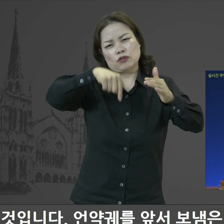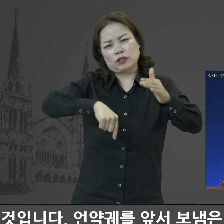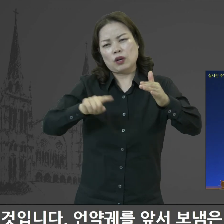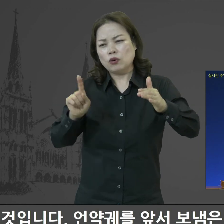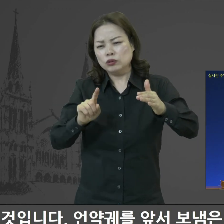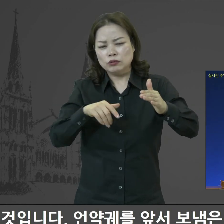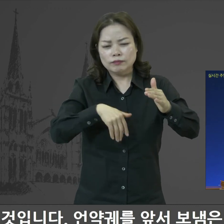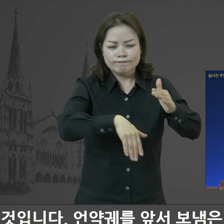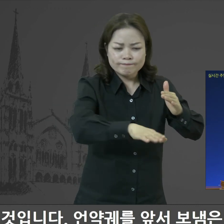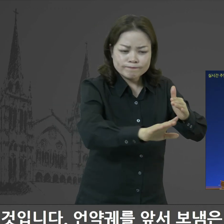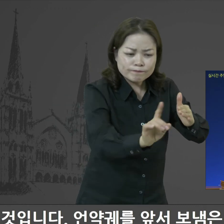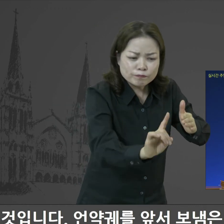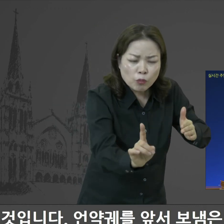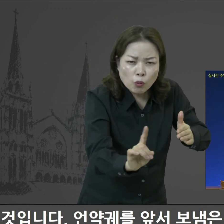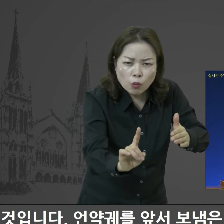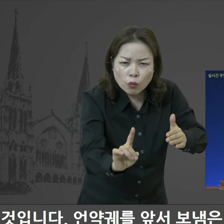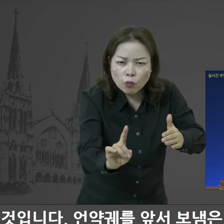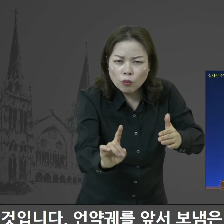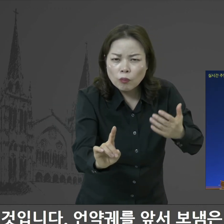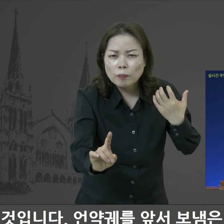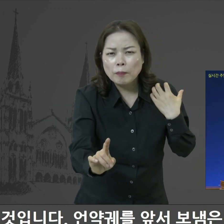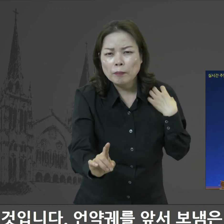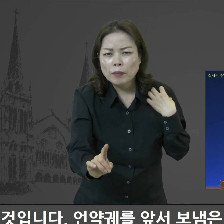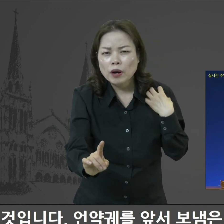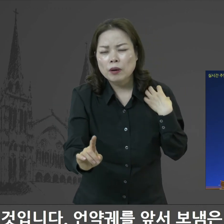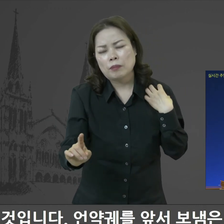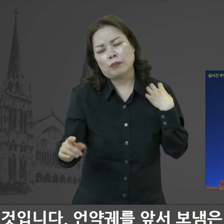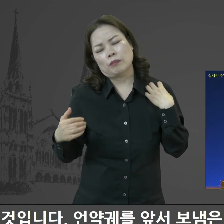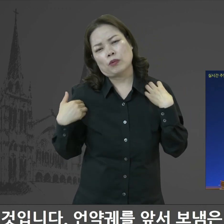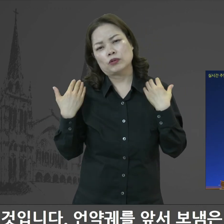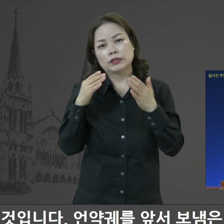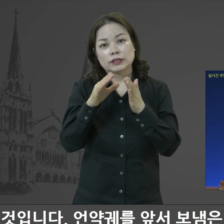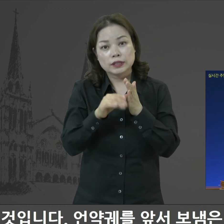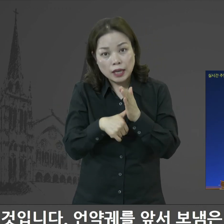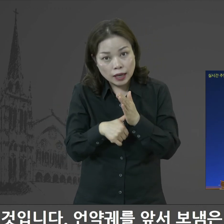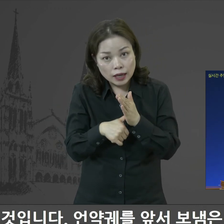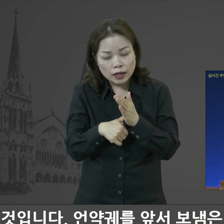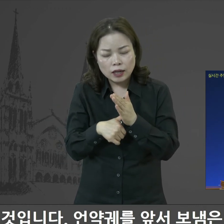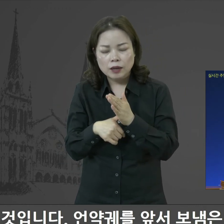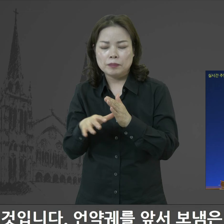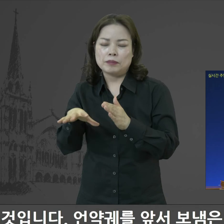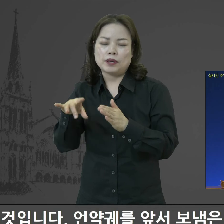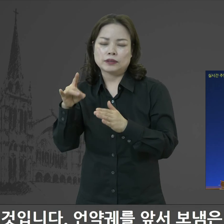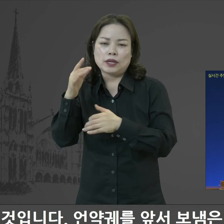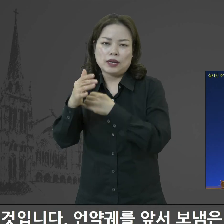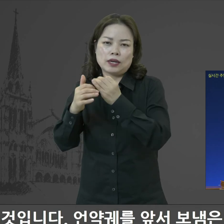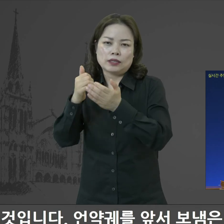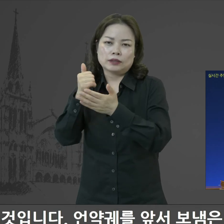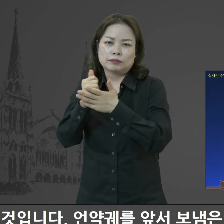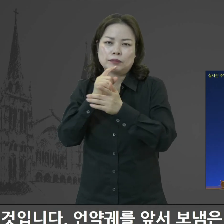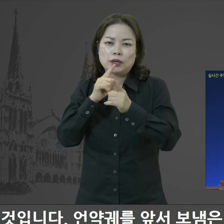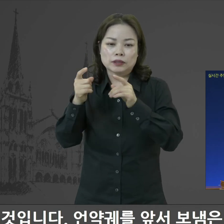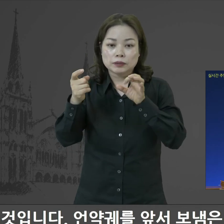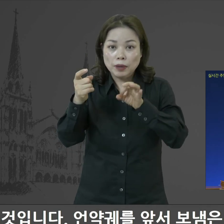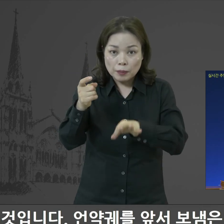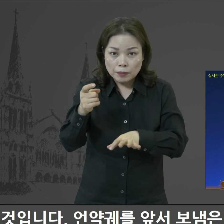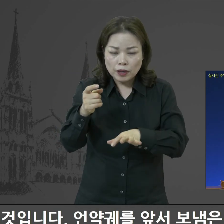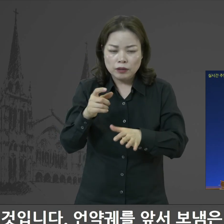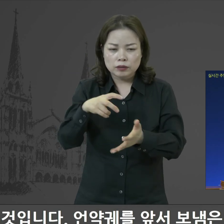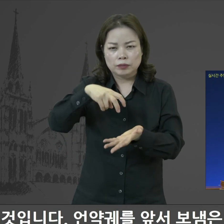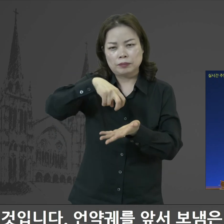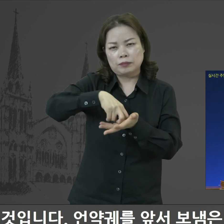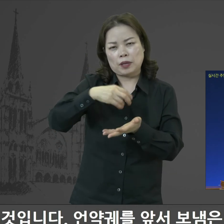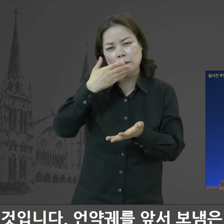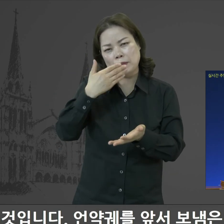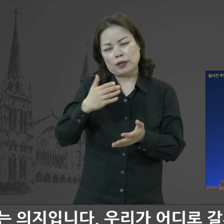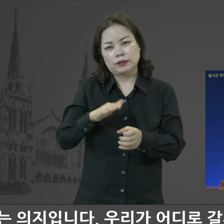어디로 갈지, 우리가 무엇을 해야 할지 모를 때에 무엇보다도 먼저 하나님의 말씀 앞에 무릎 꿇을 수